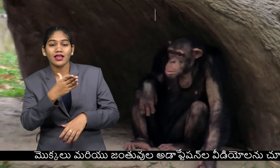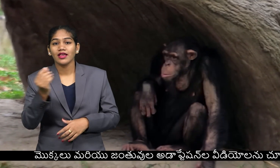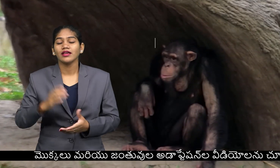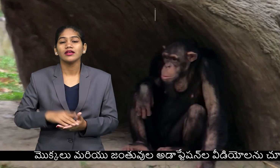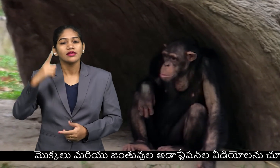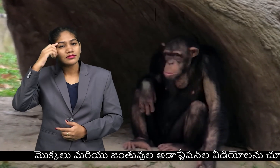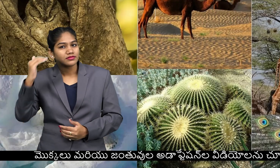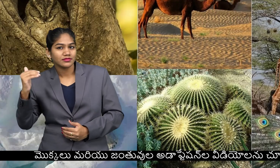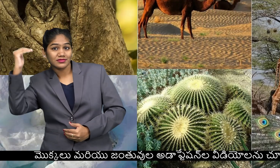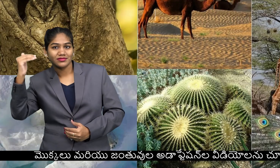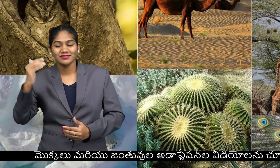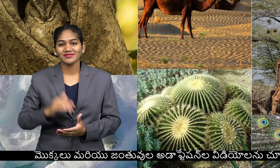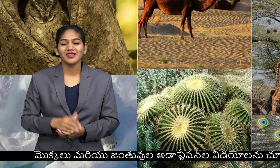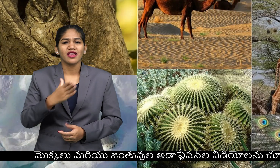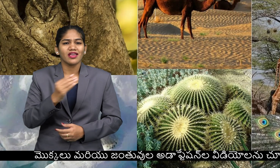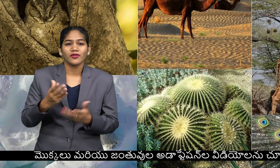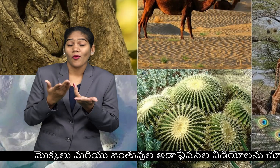తరువాత